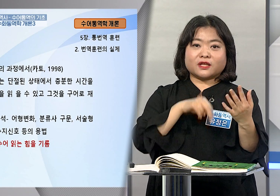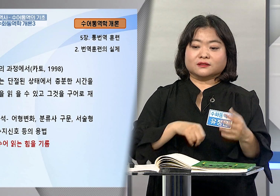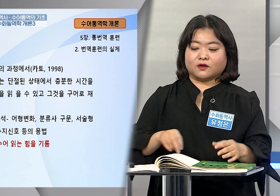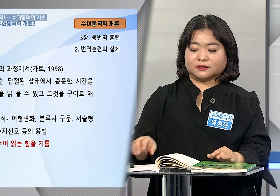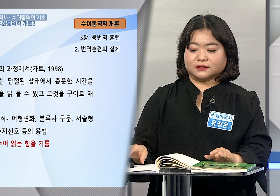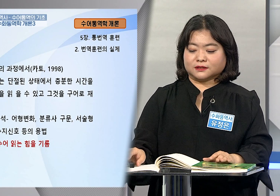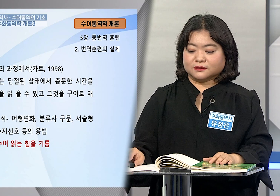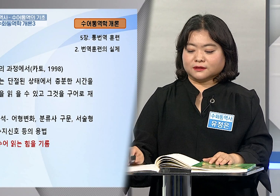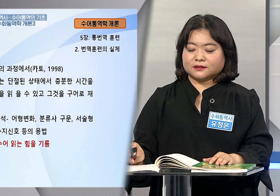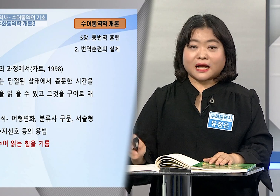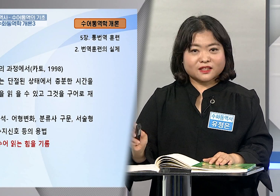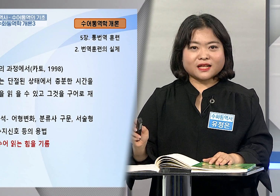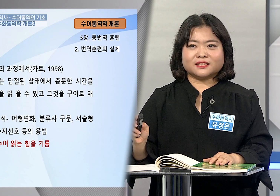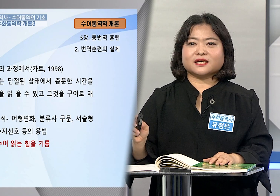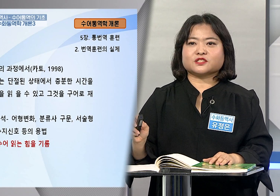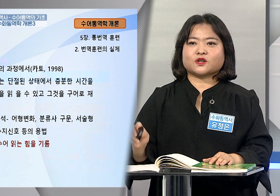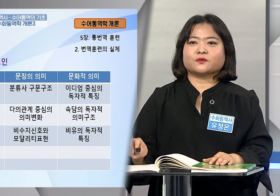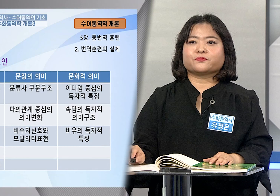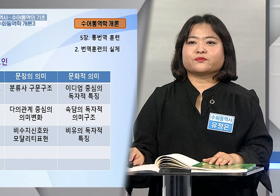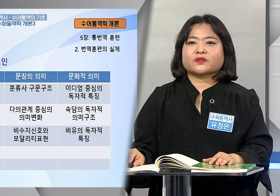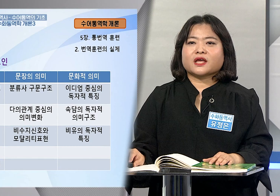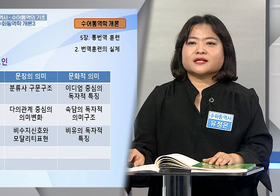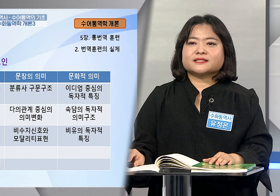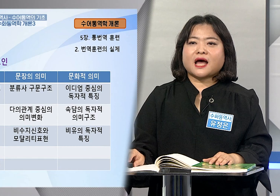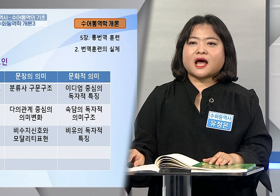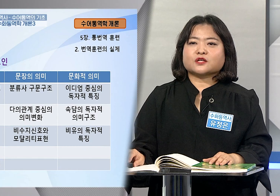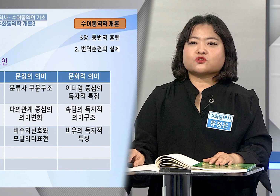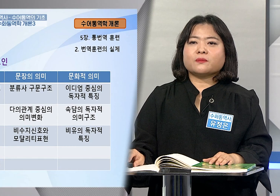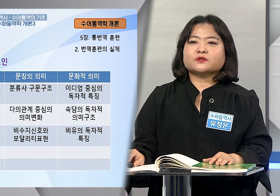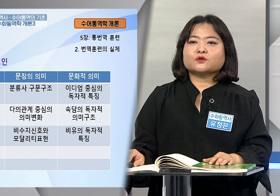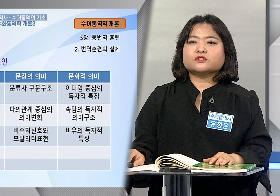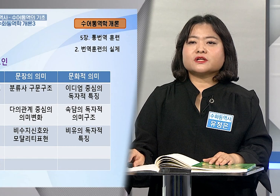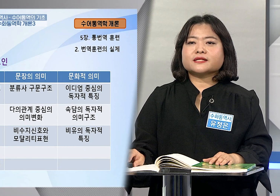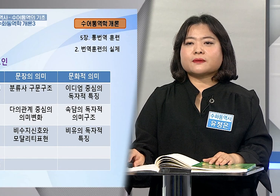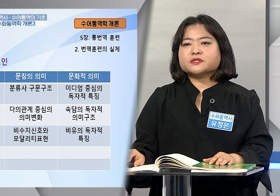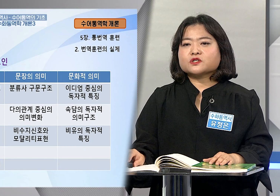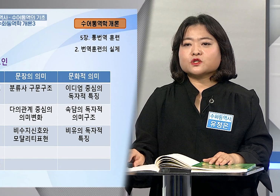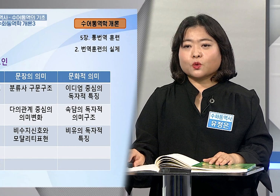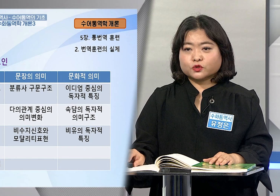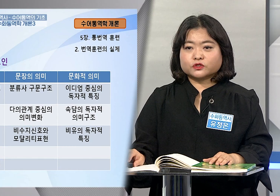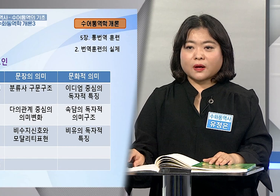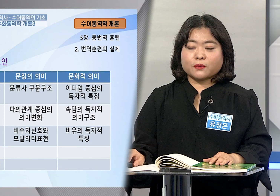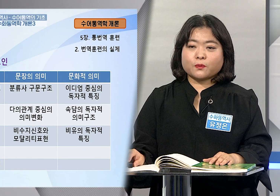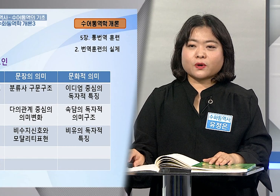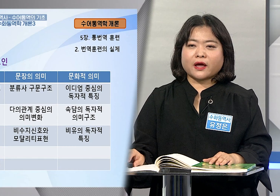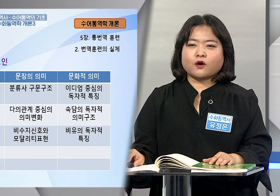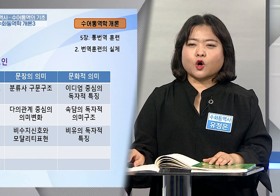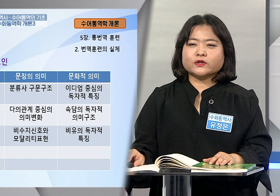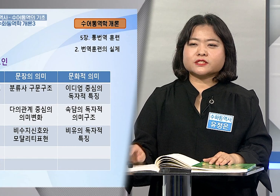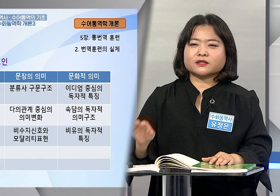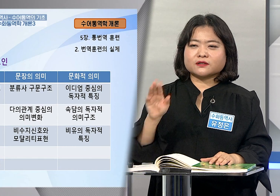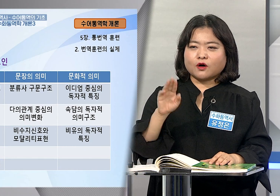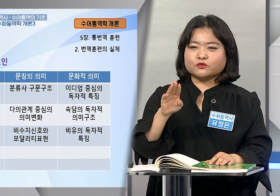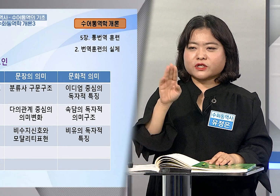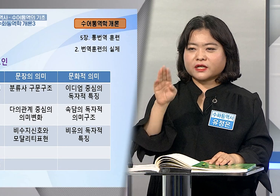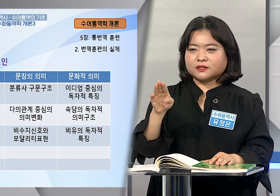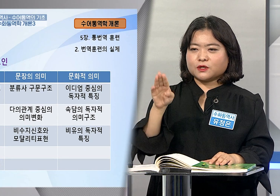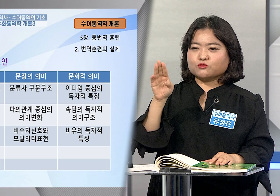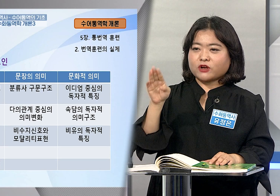되는 거는 당연한 일이겠죠. 자, 수어 번역 훈련의 잠재적인 오류를 한번 볼까요? 어휘적인 거, 문장의 의미,